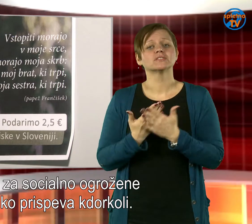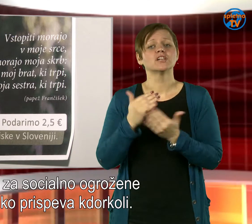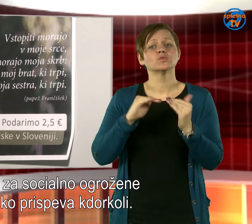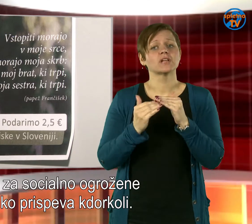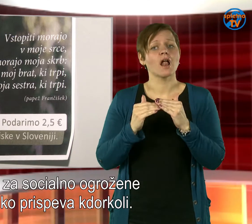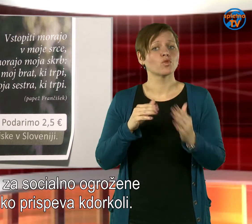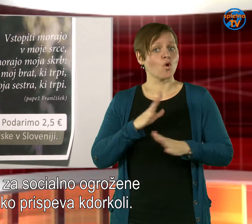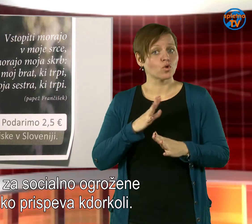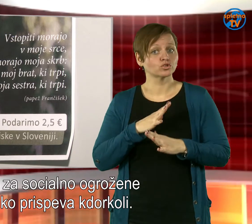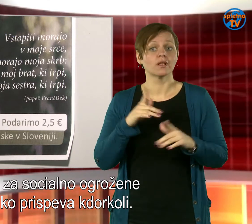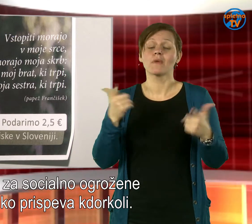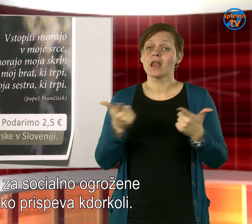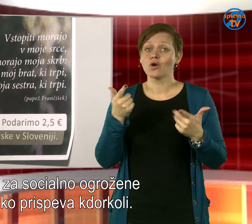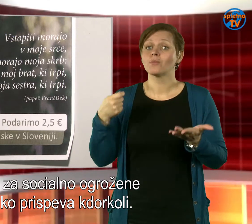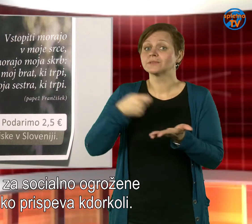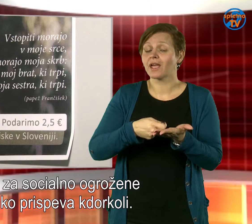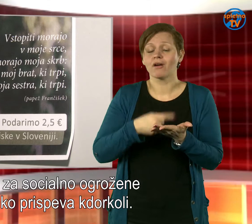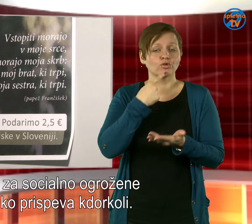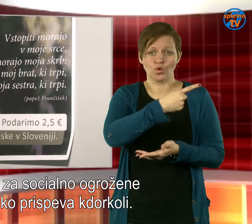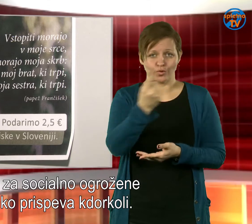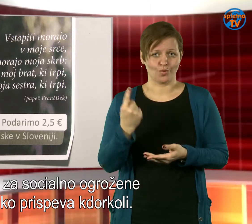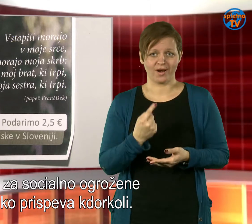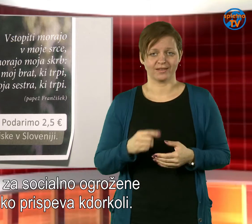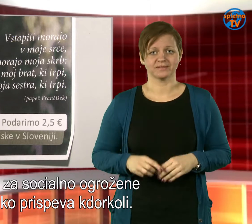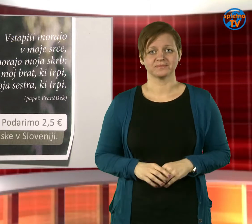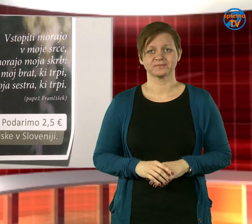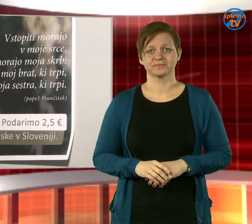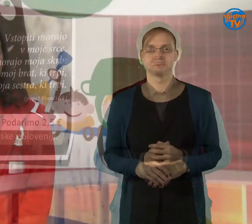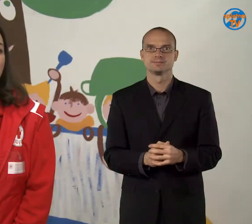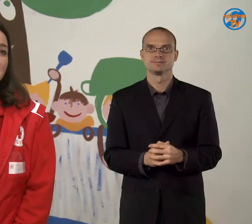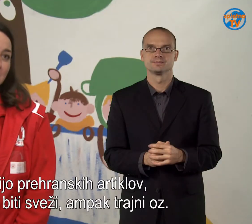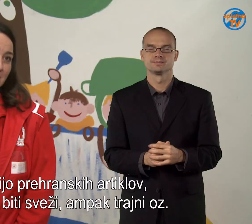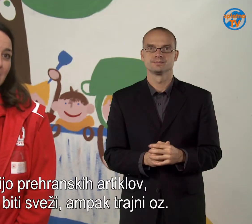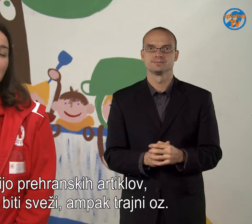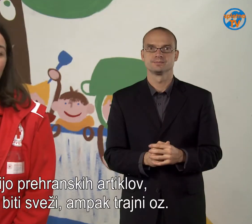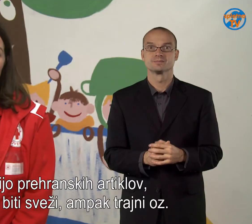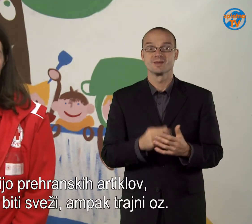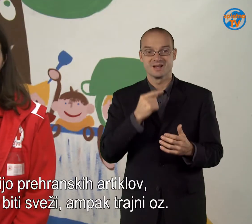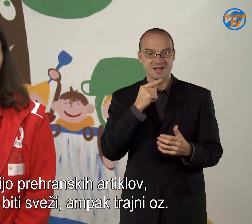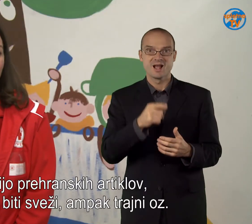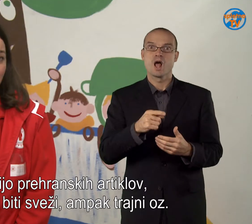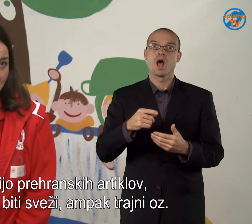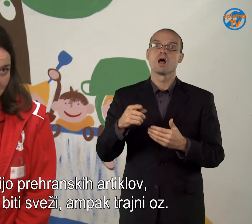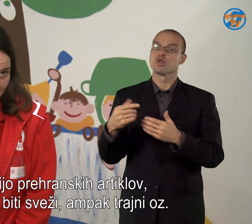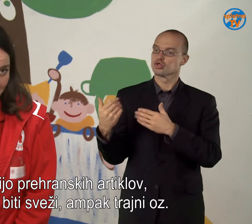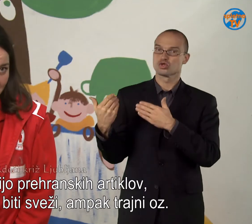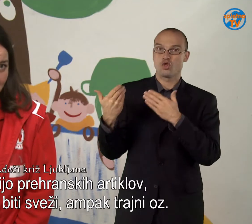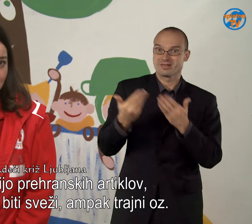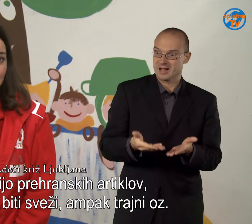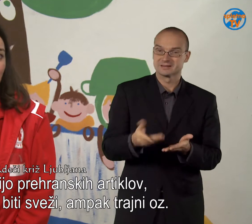Pomoč za socialno ogrožene pa lahko prispeva kdorkoli. Z donacijo